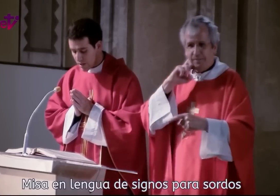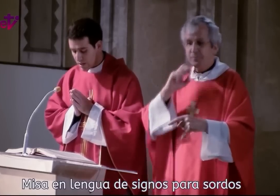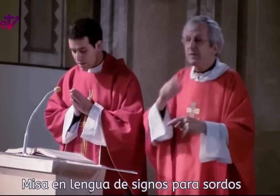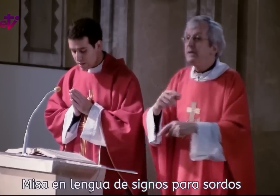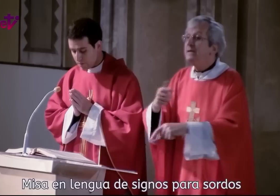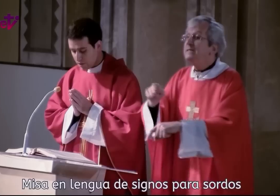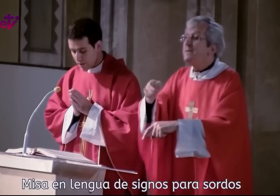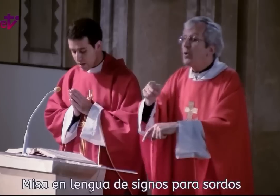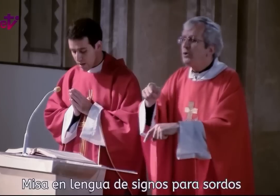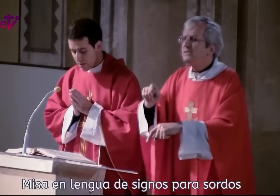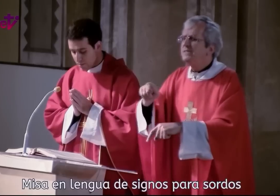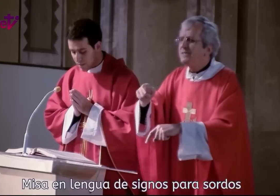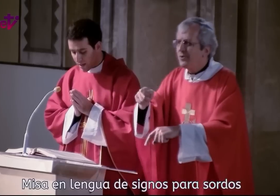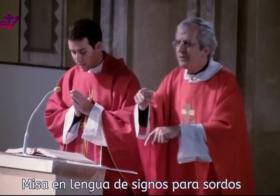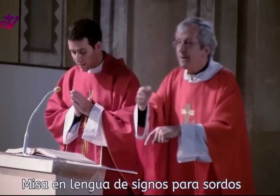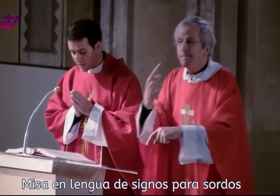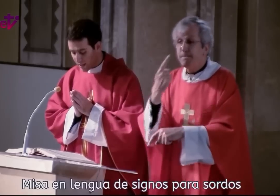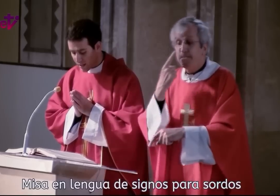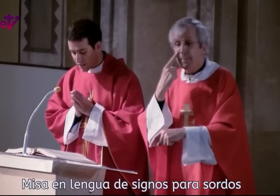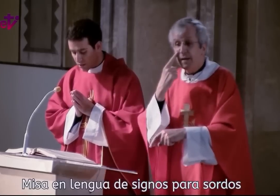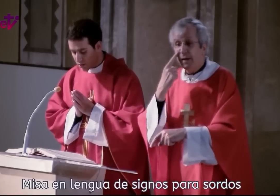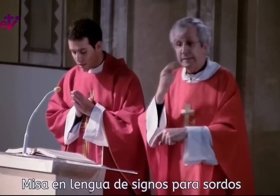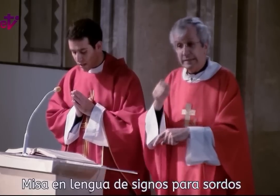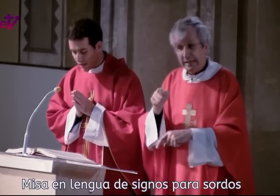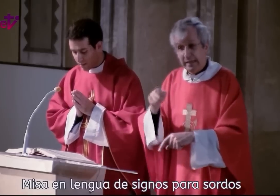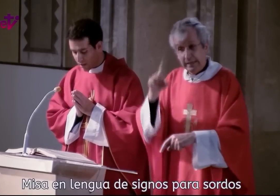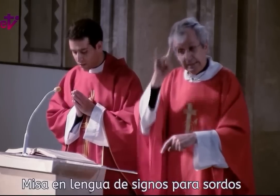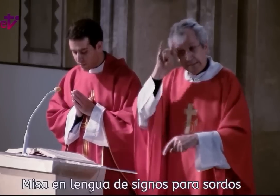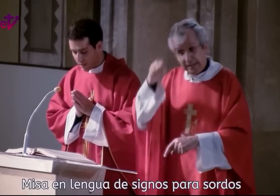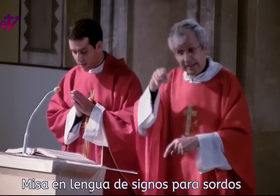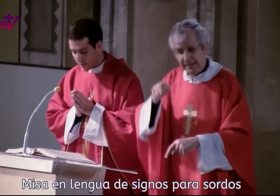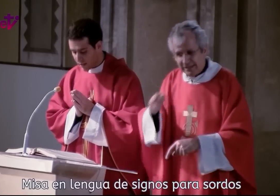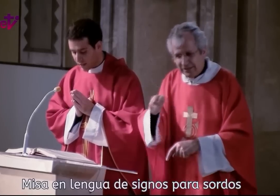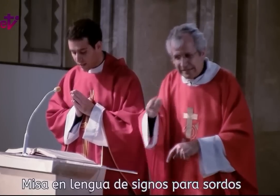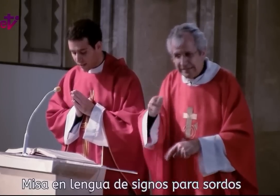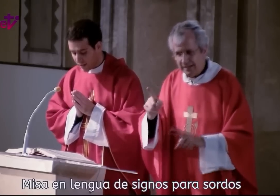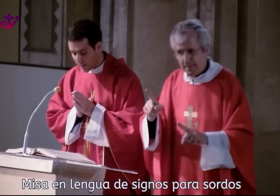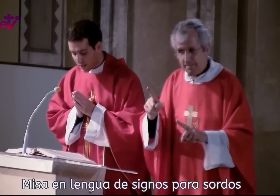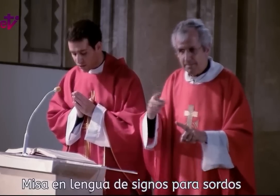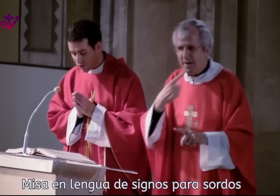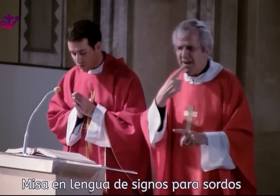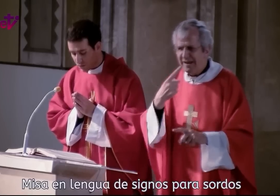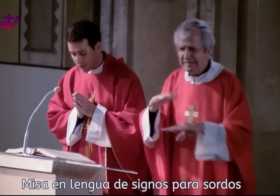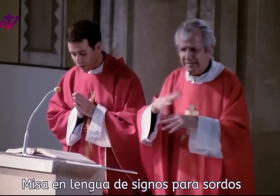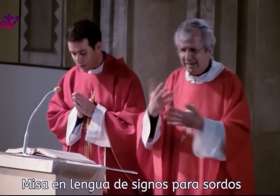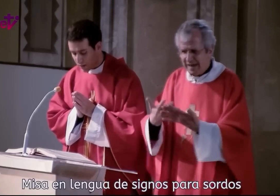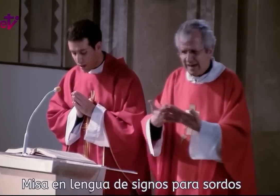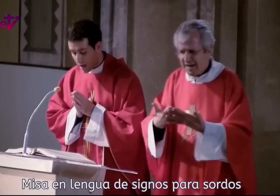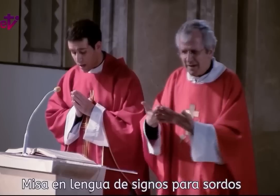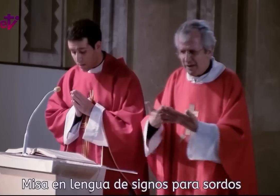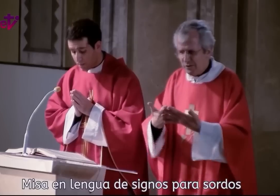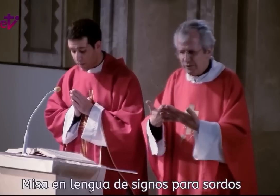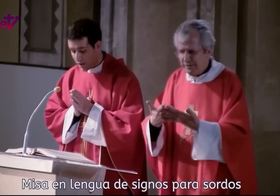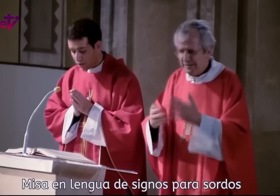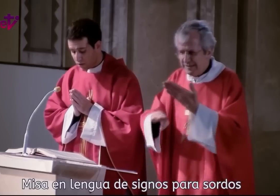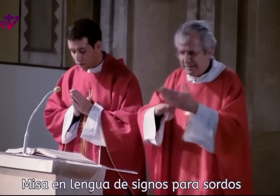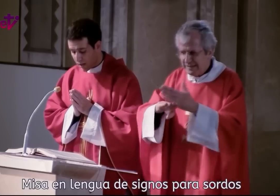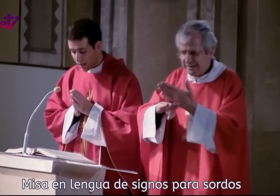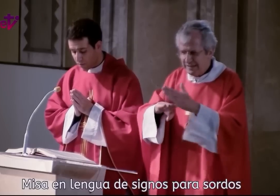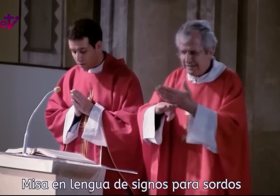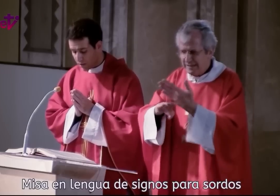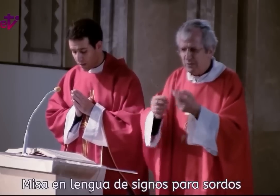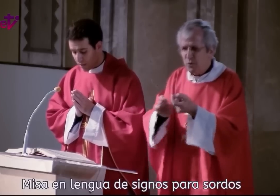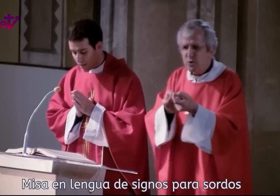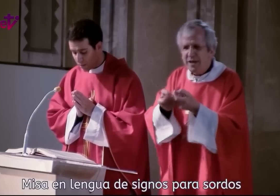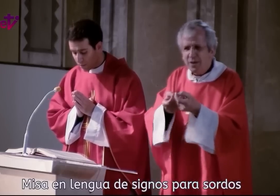Simón, Simón, mira que Satanás os ha reclamado para cribaros como trigo, pero yo